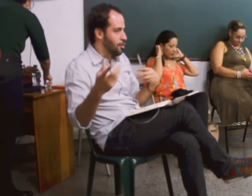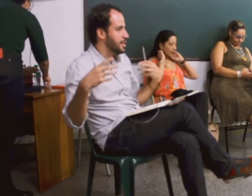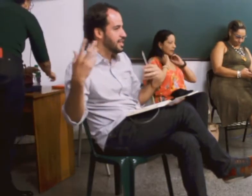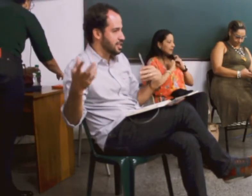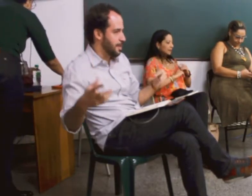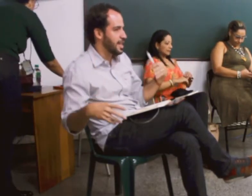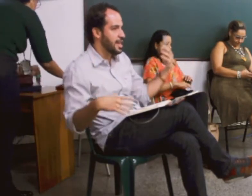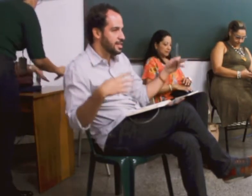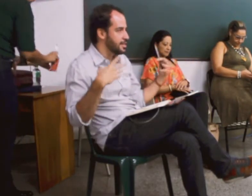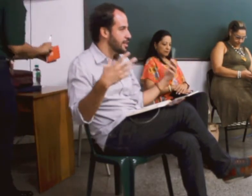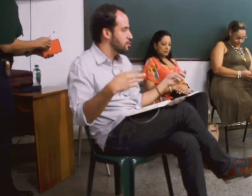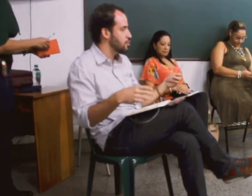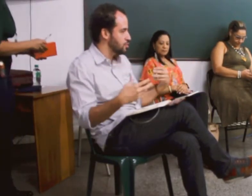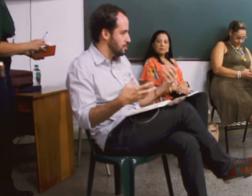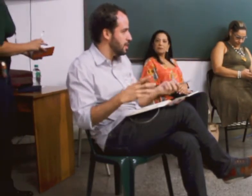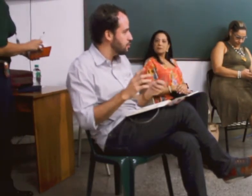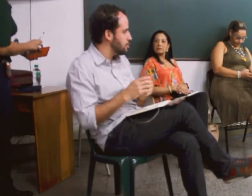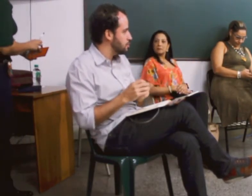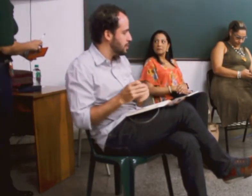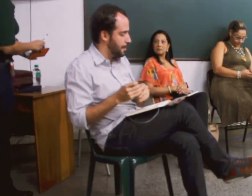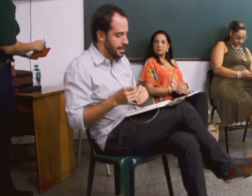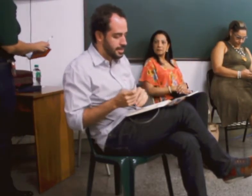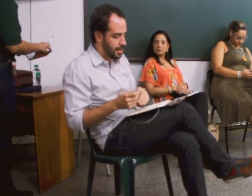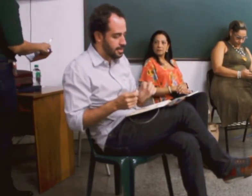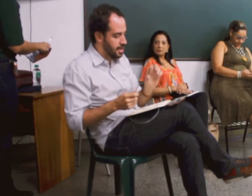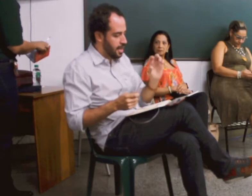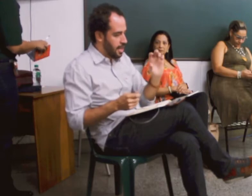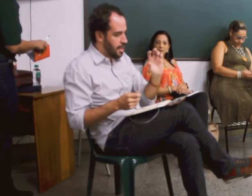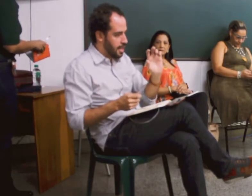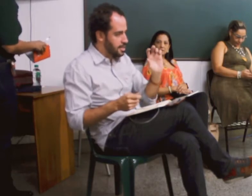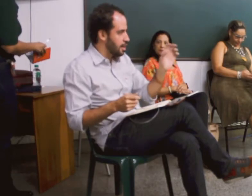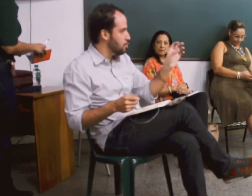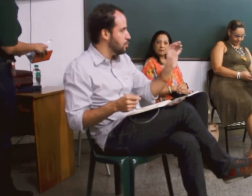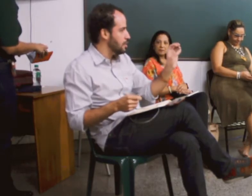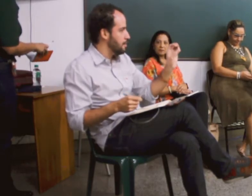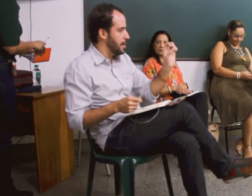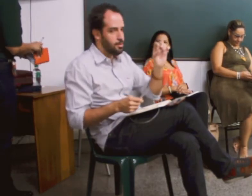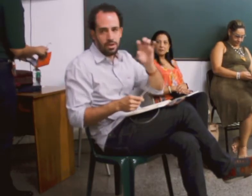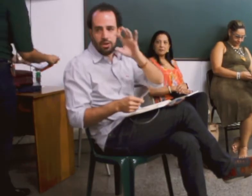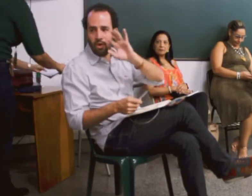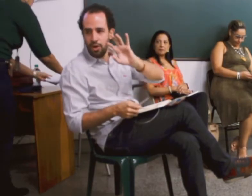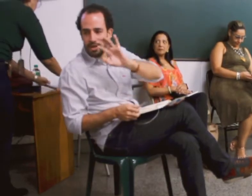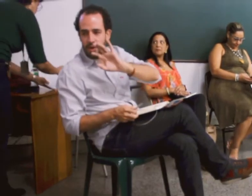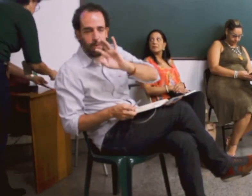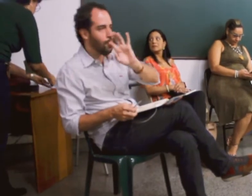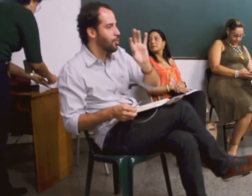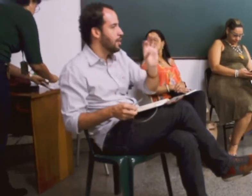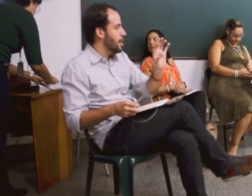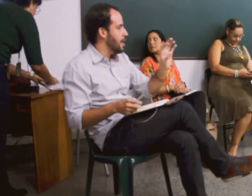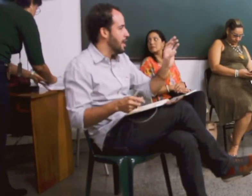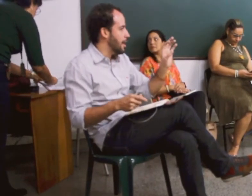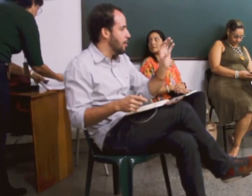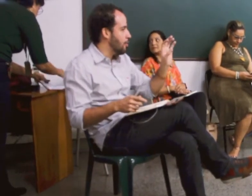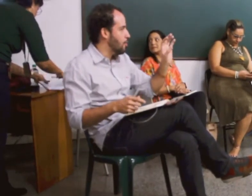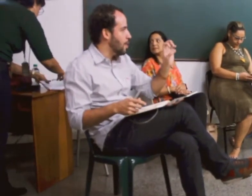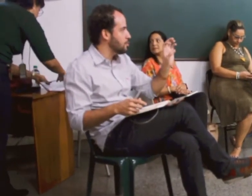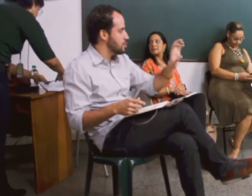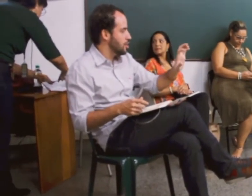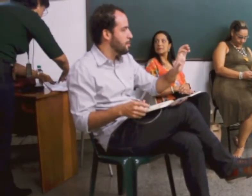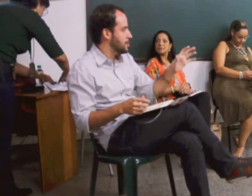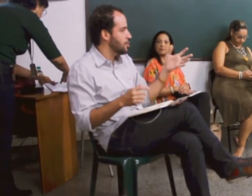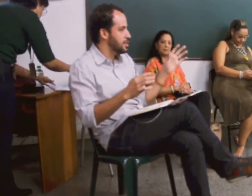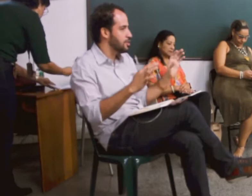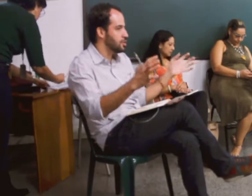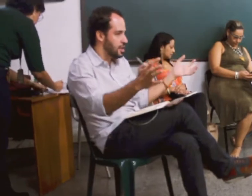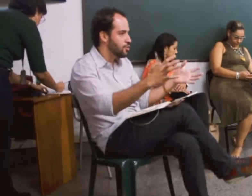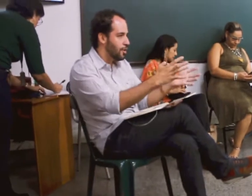fue un poco desde las experiencias, desde los conocimientos y nuestros aprendizajes. Y segundo, intervenimos de todo ese grupo, 4 o